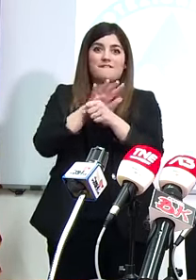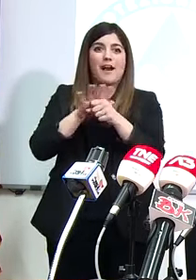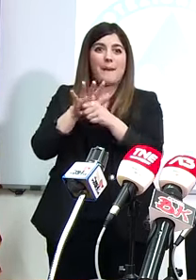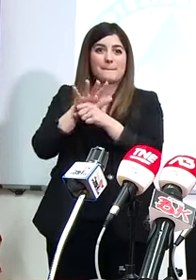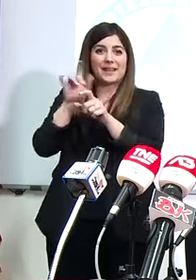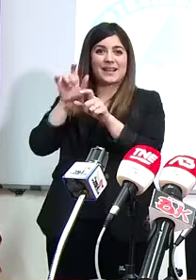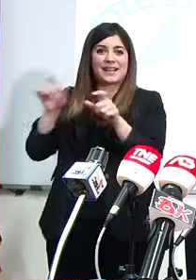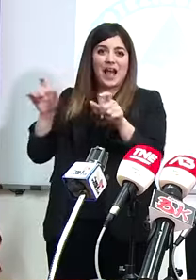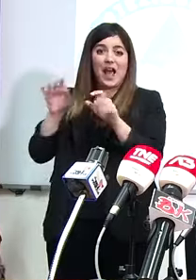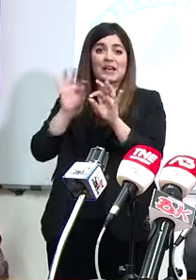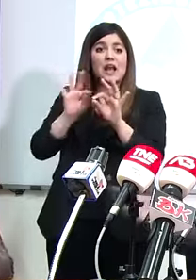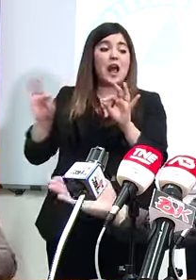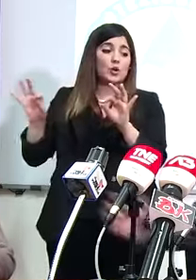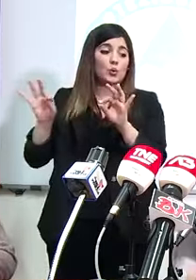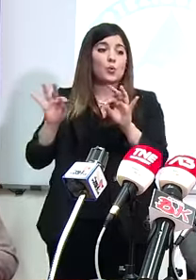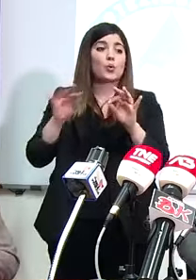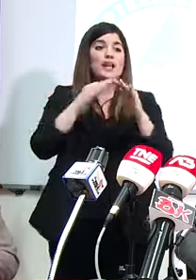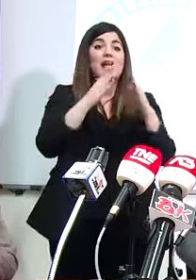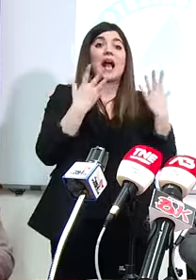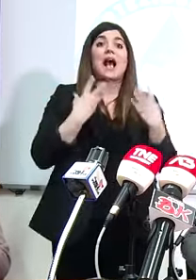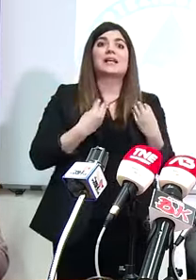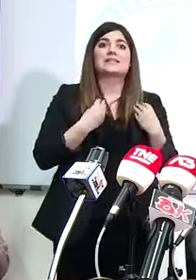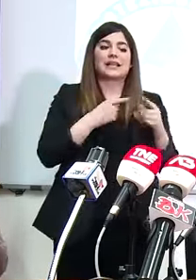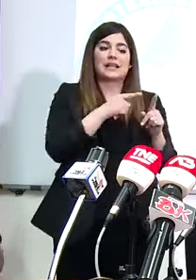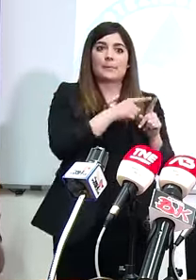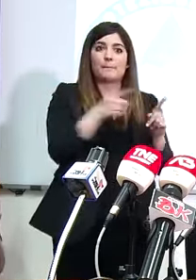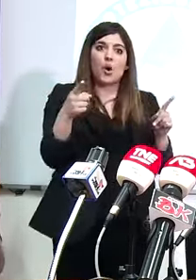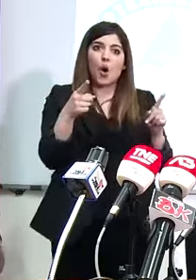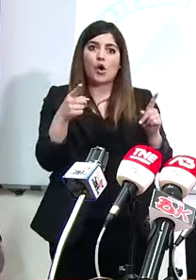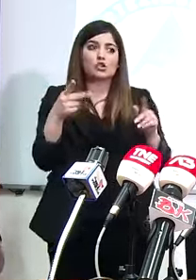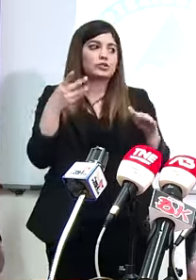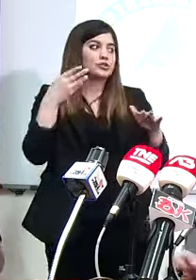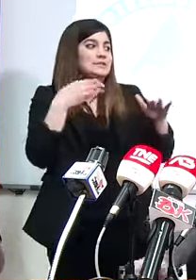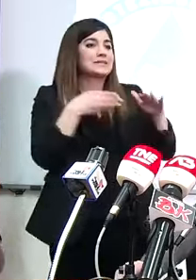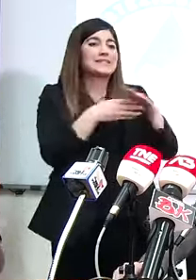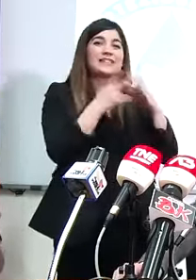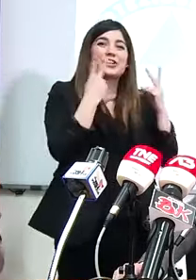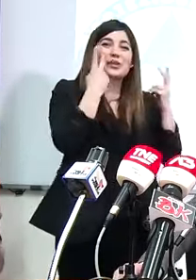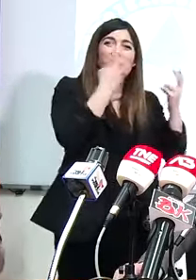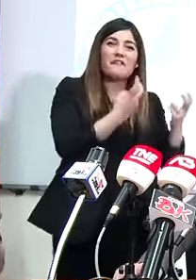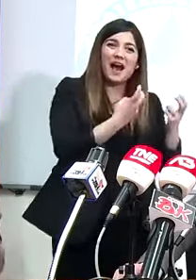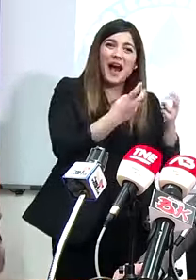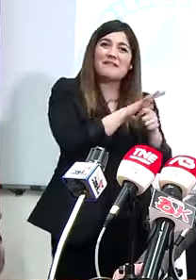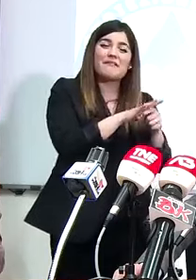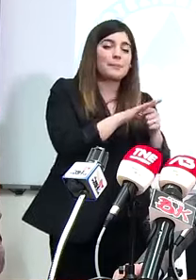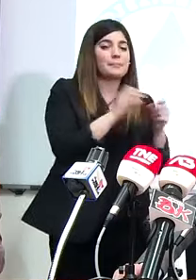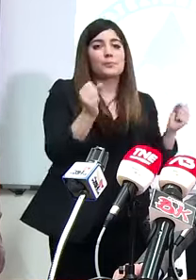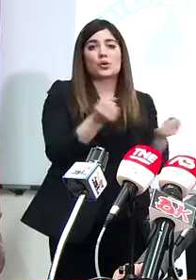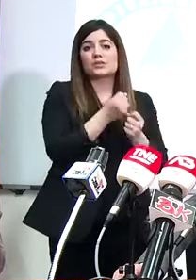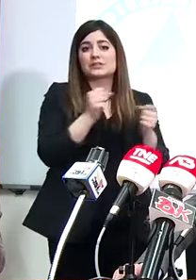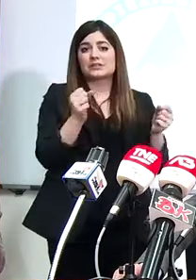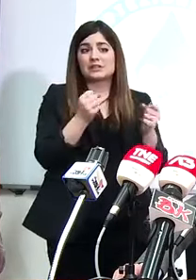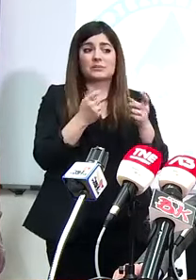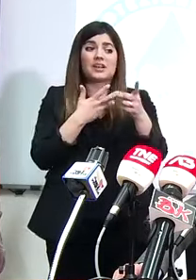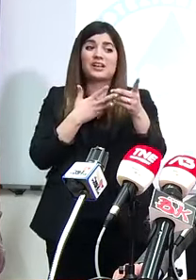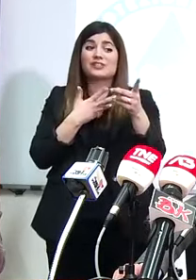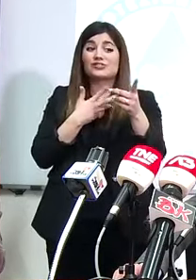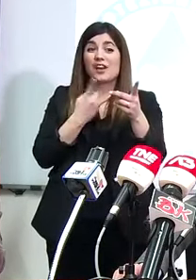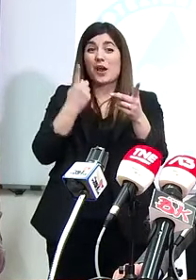riprese assi sull'esperto ma di ospitarmi c'è la mamma in questione che una signora che ha quasi